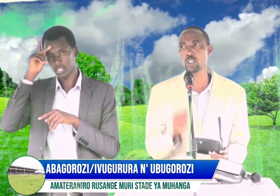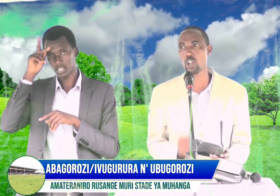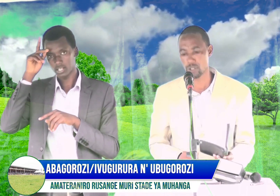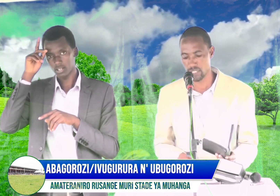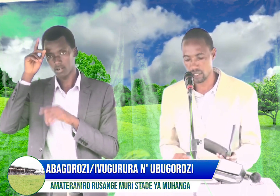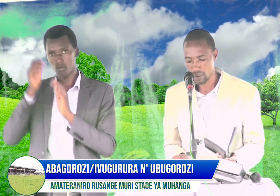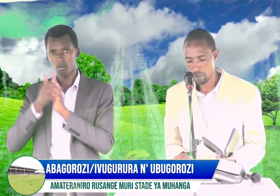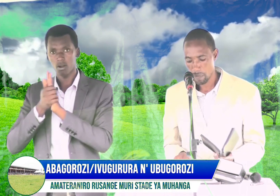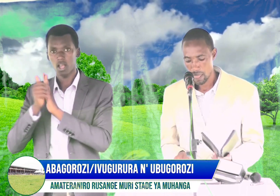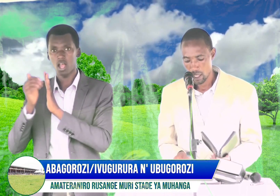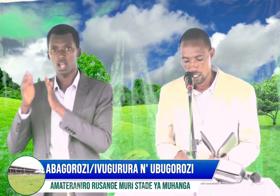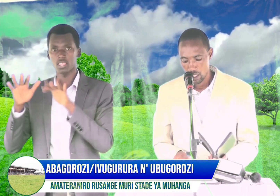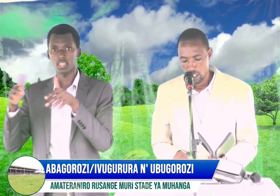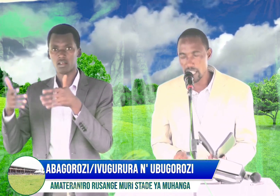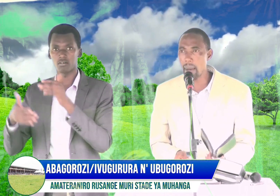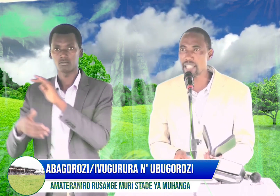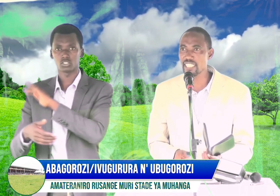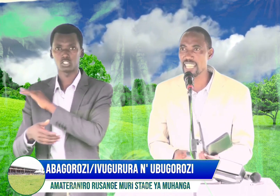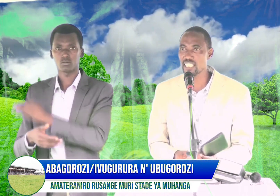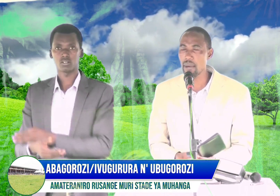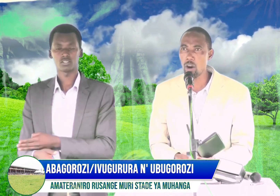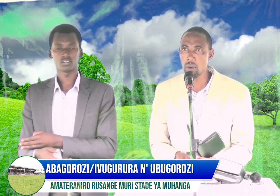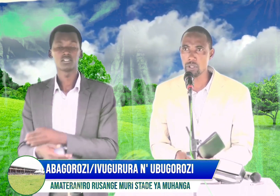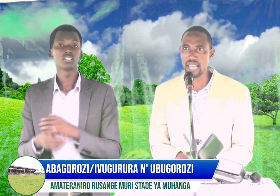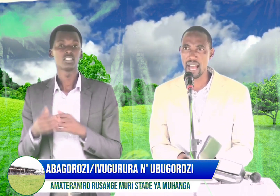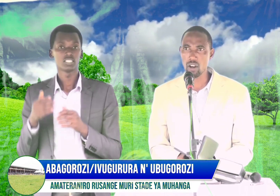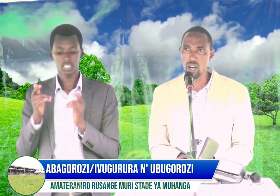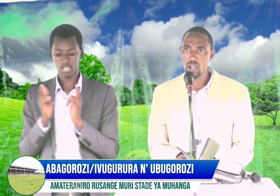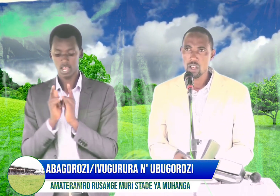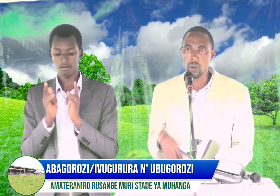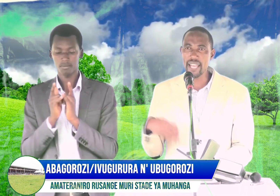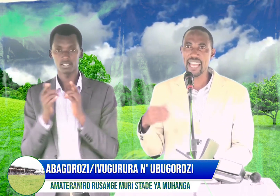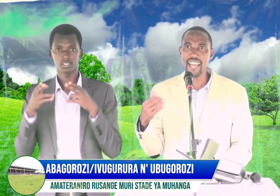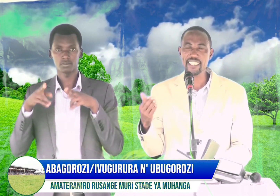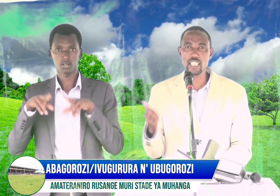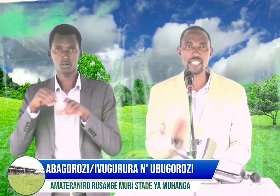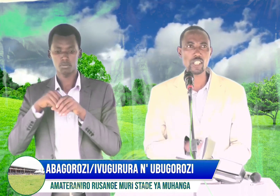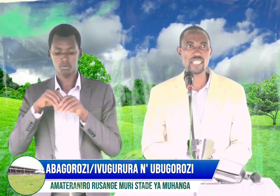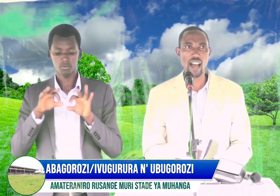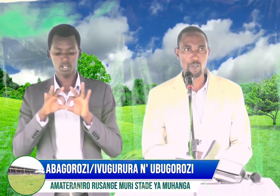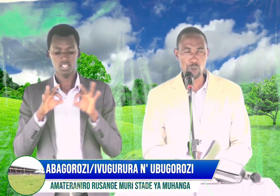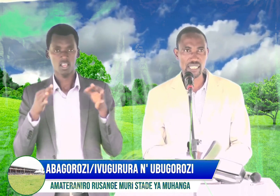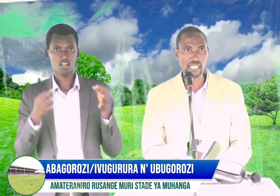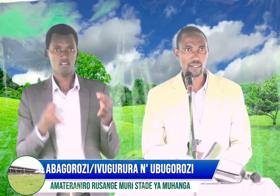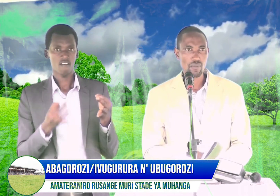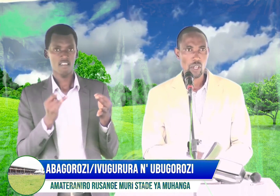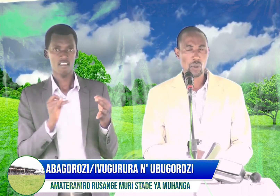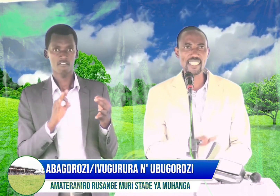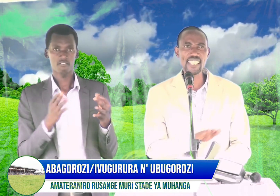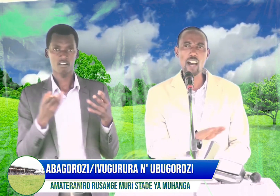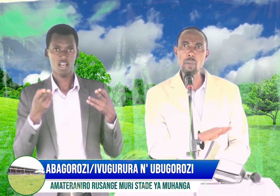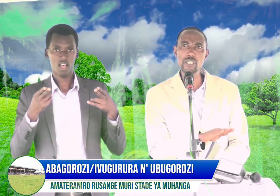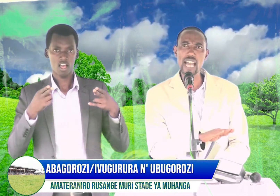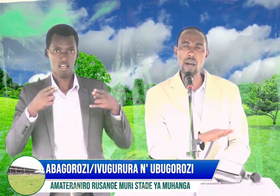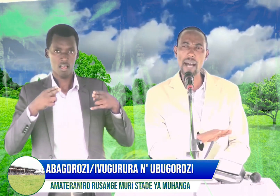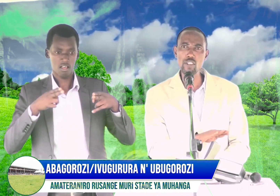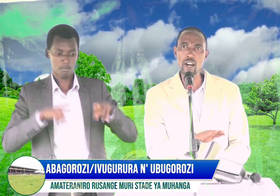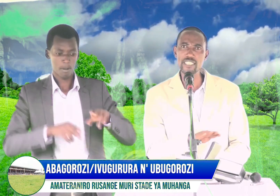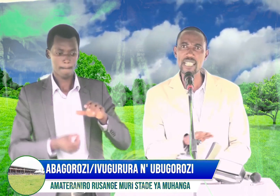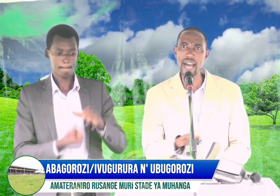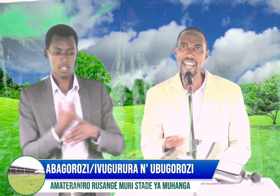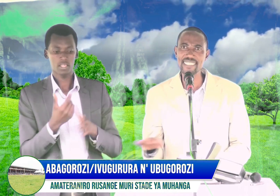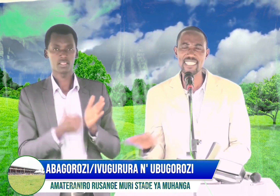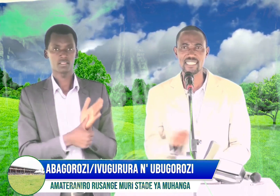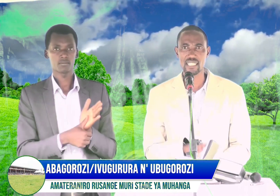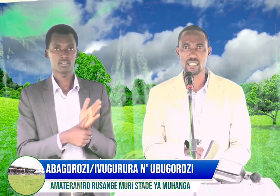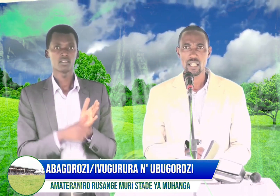cyangwa ubushobozi. Inama zijya zibaho mu muryango, wenda hari ikibazo cyavutse, ugasanga umuryango abantu